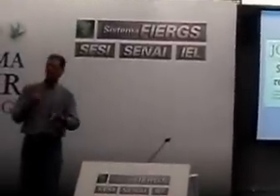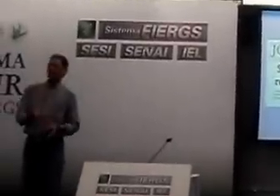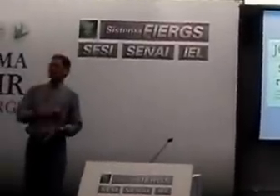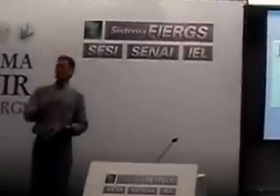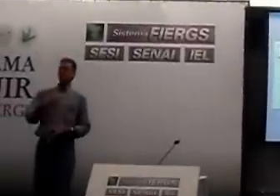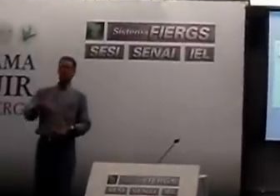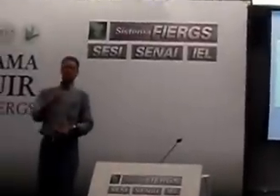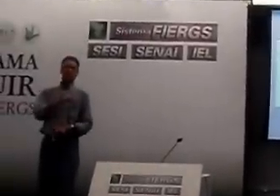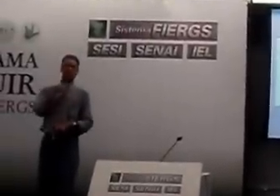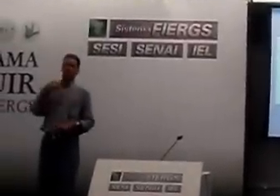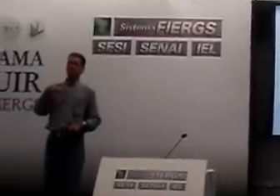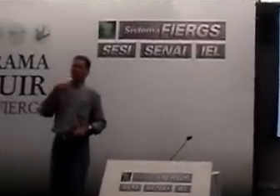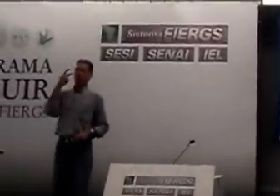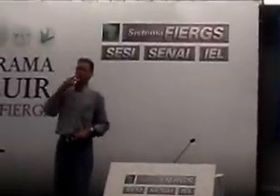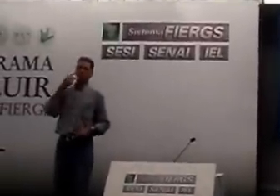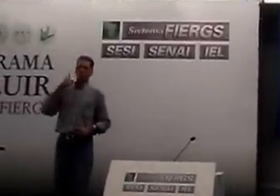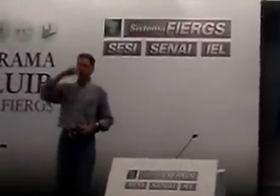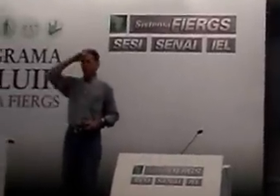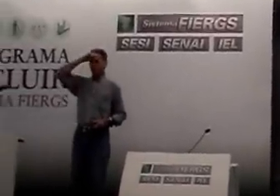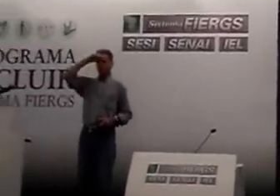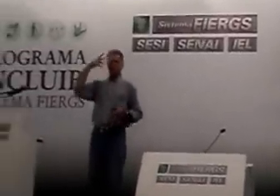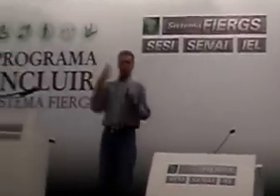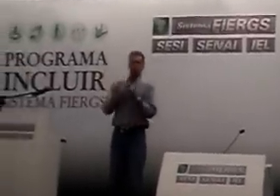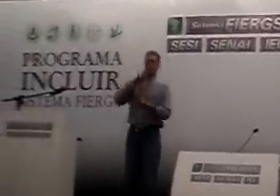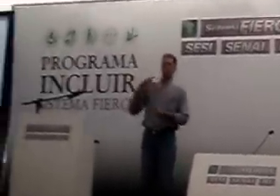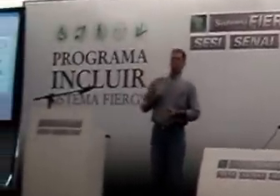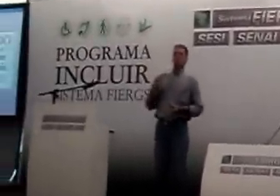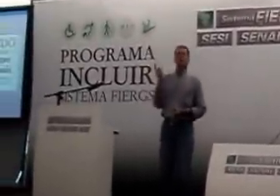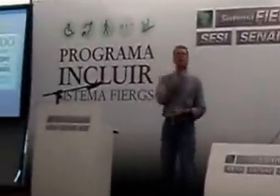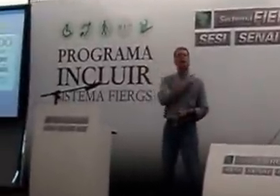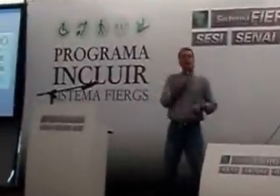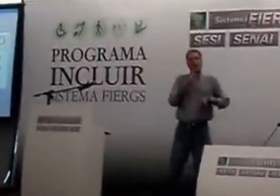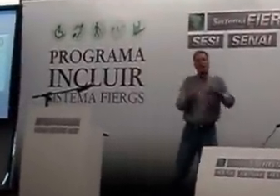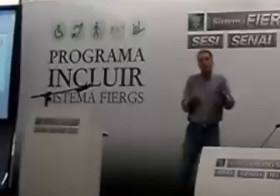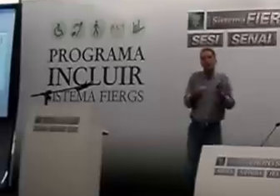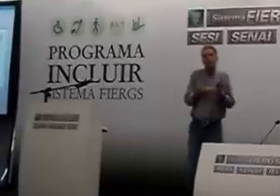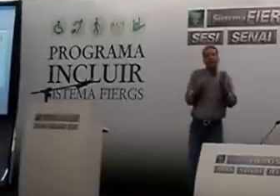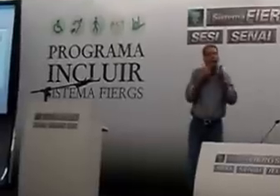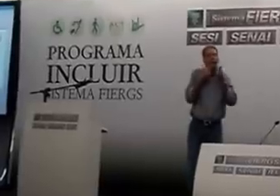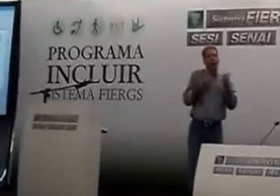Mas os surdos e as sinais vão dá para aprender,